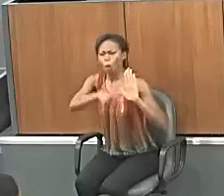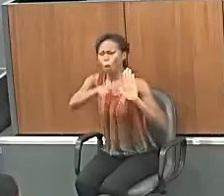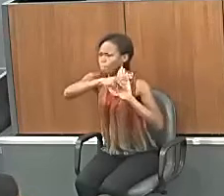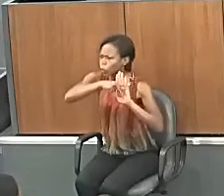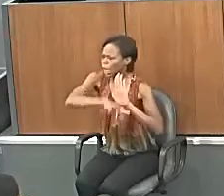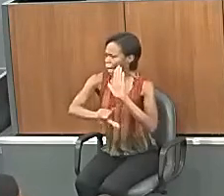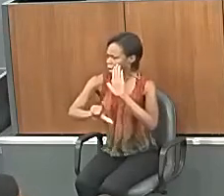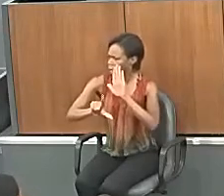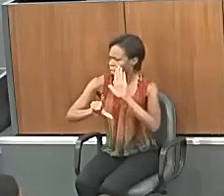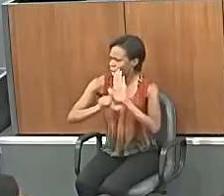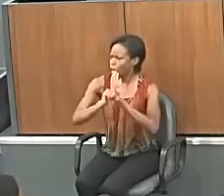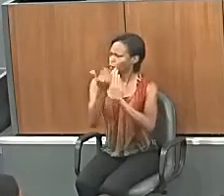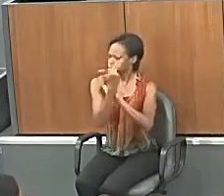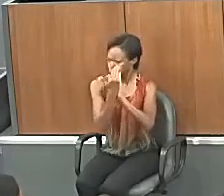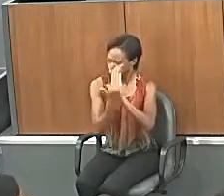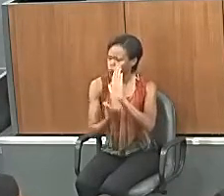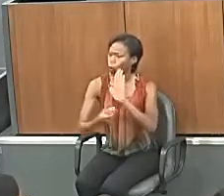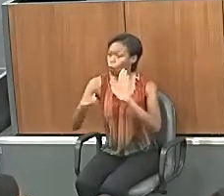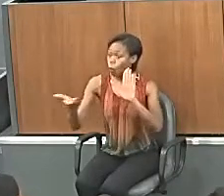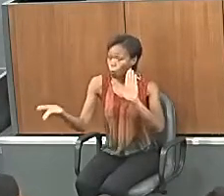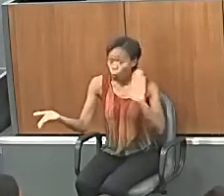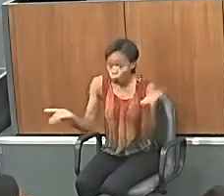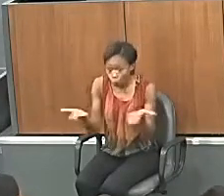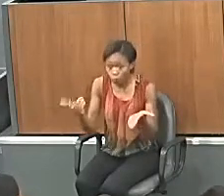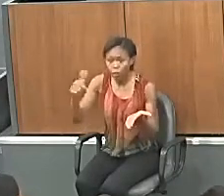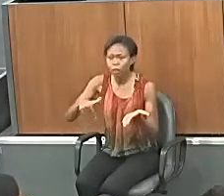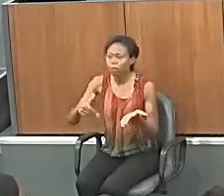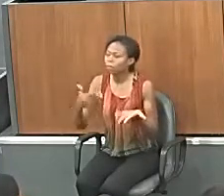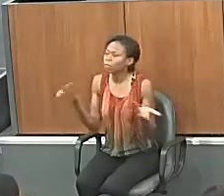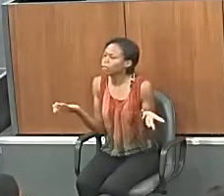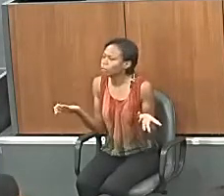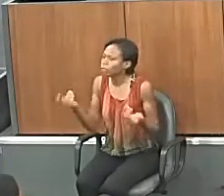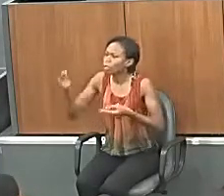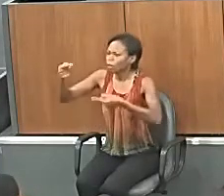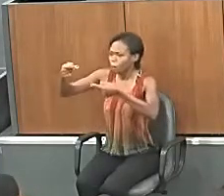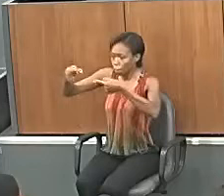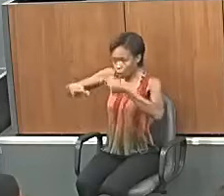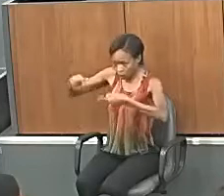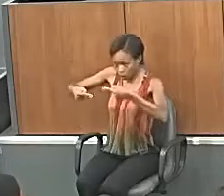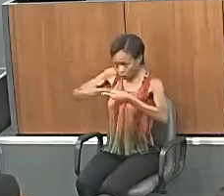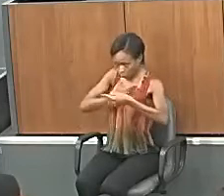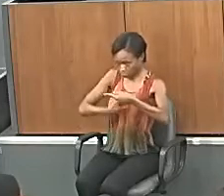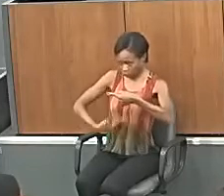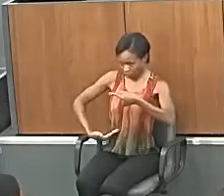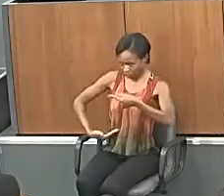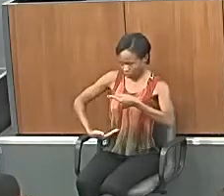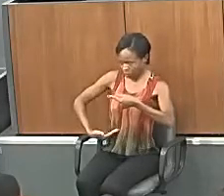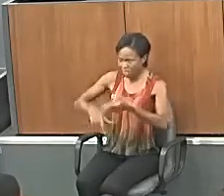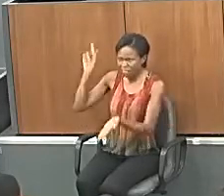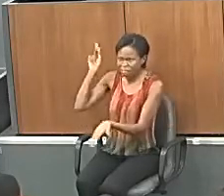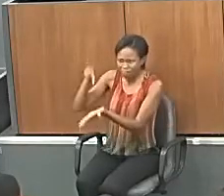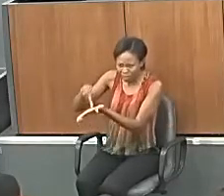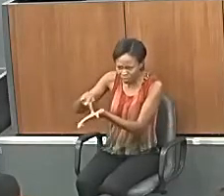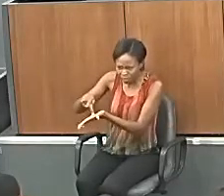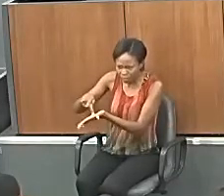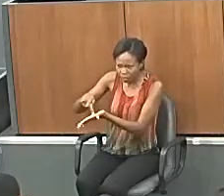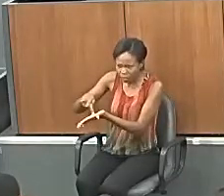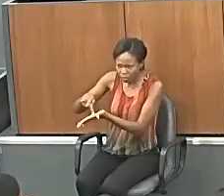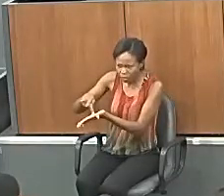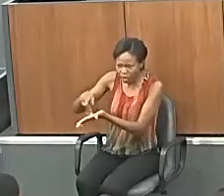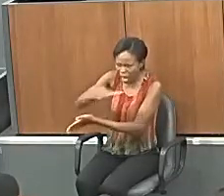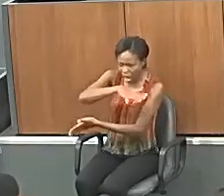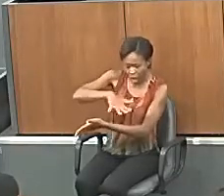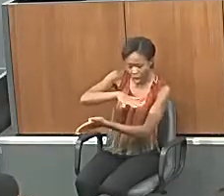lei que políticas públicas efetivas nós temos ligado à